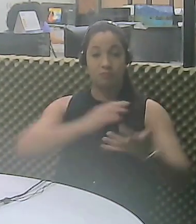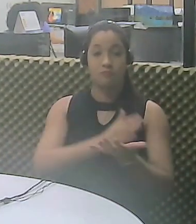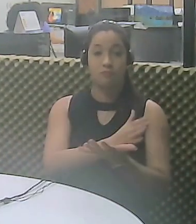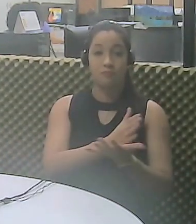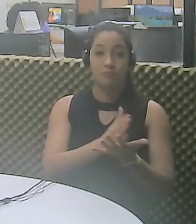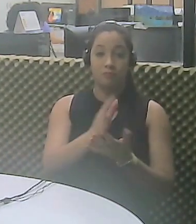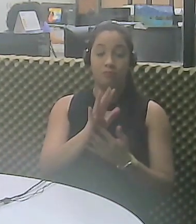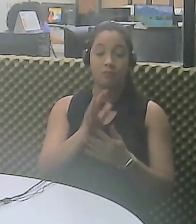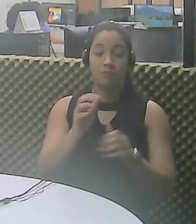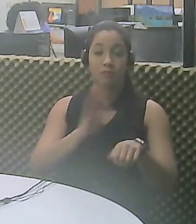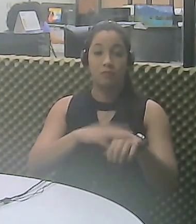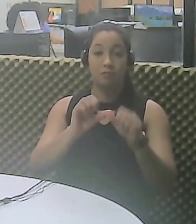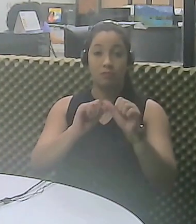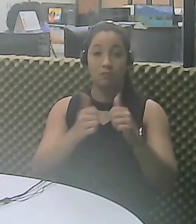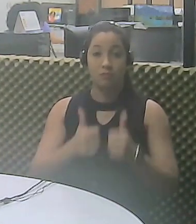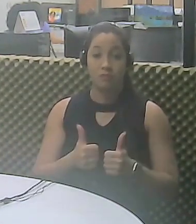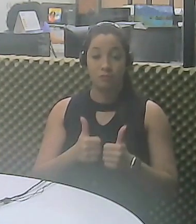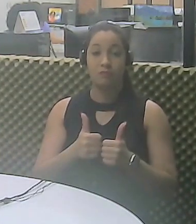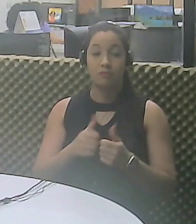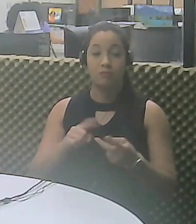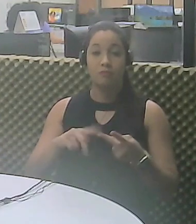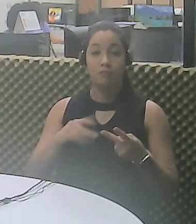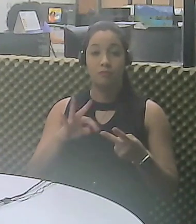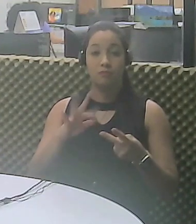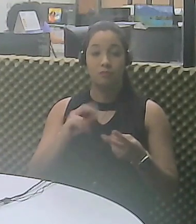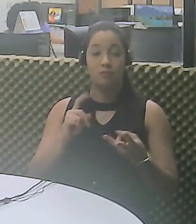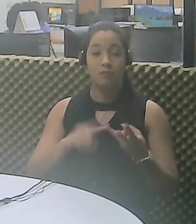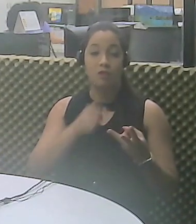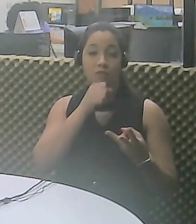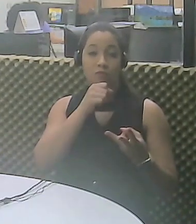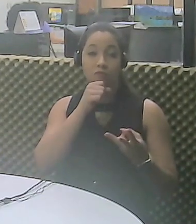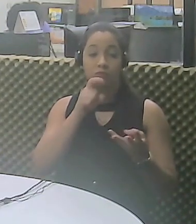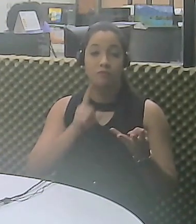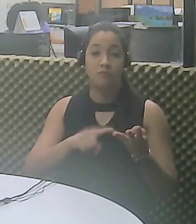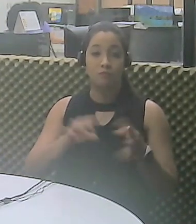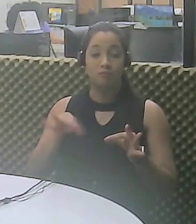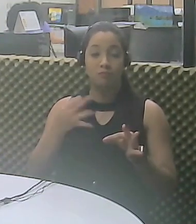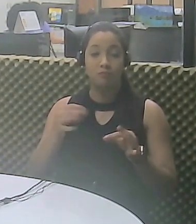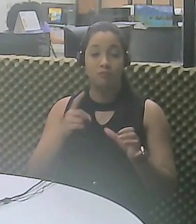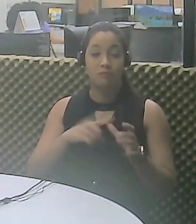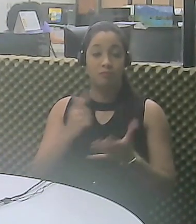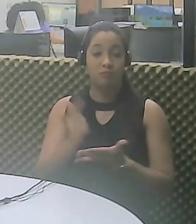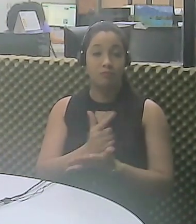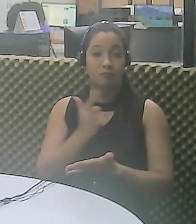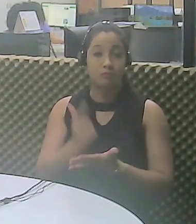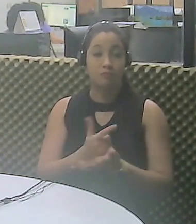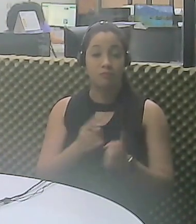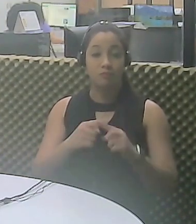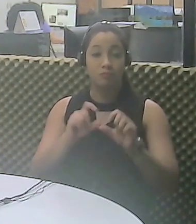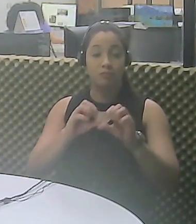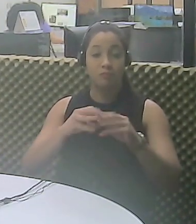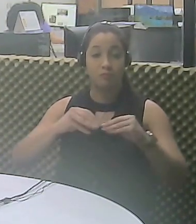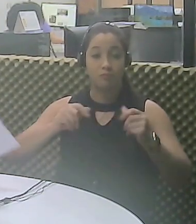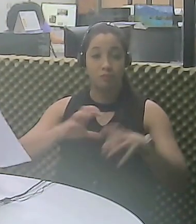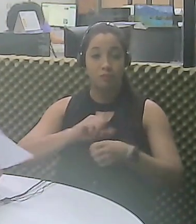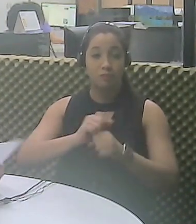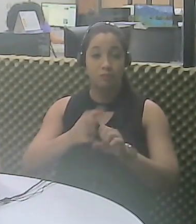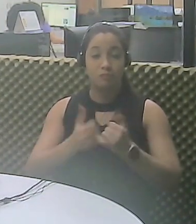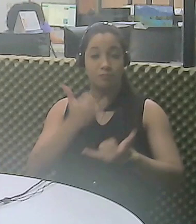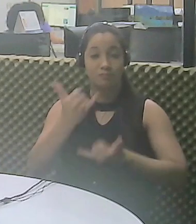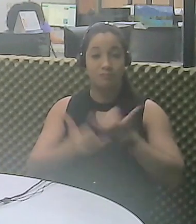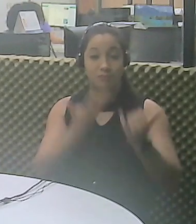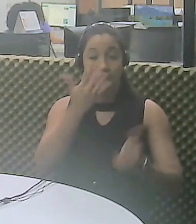como artesanato, marchetaria, antiquários, tecelagem, livraria, cerâmica e brinquedos